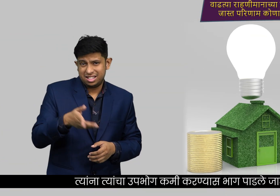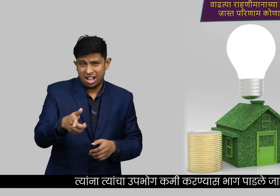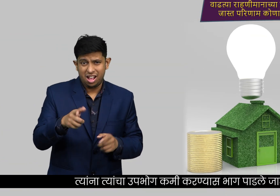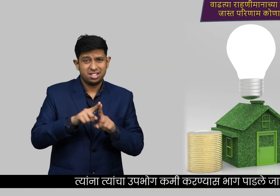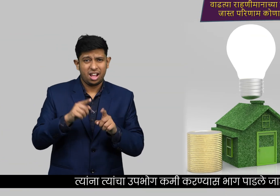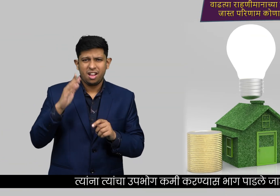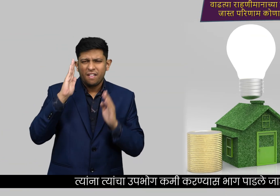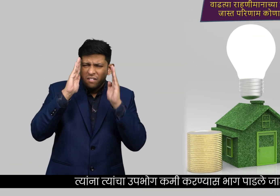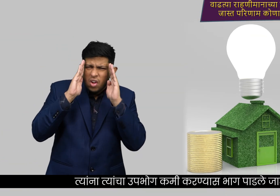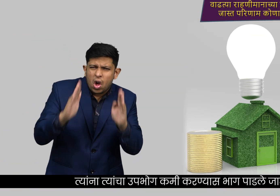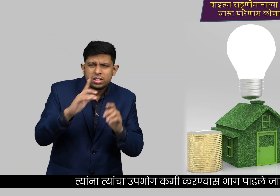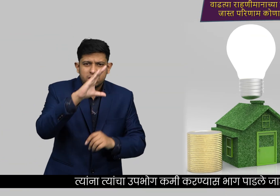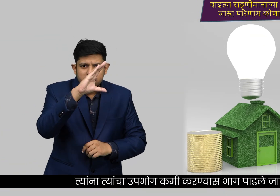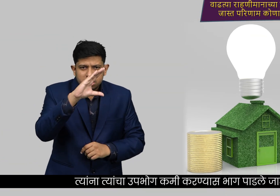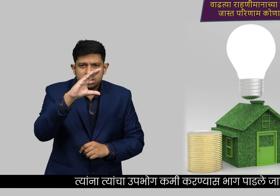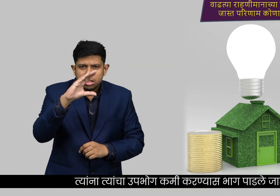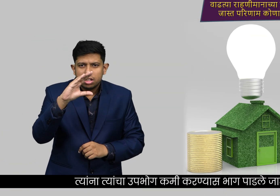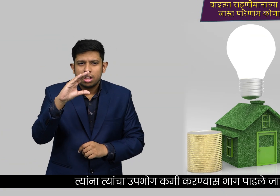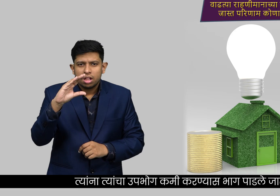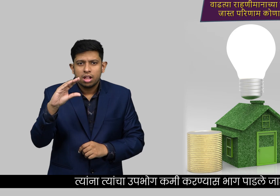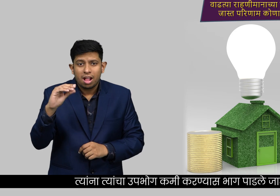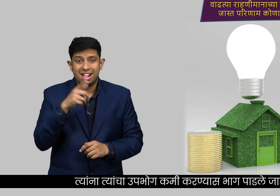त्यांना त्यांचा उपभोग कमी करण्यास भाग पडले